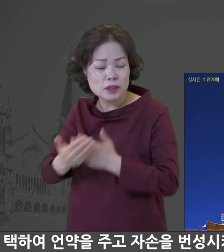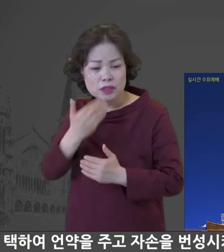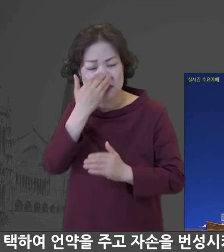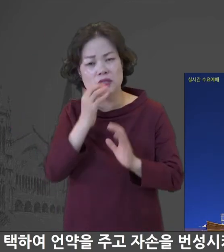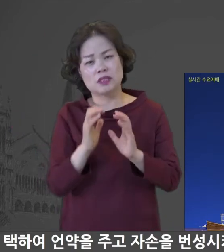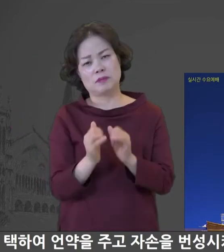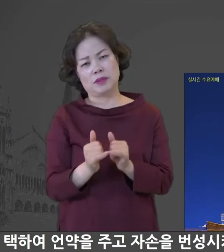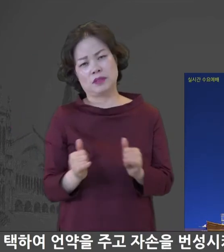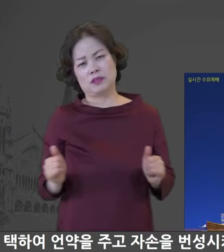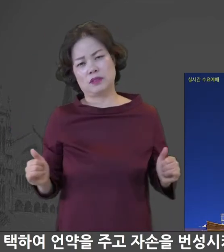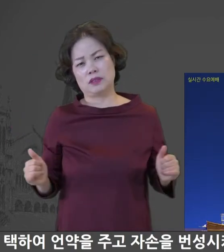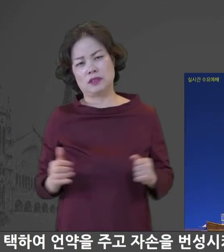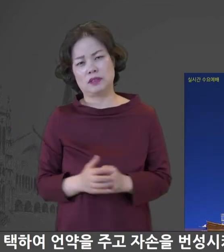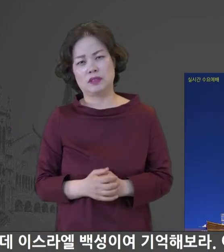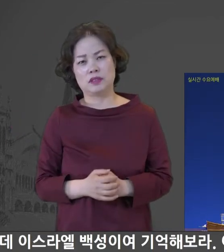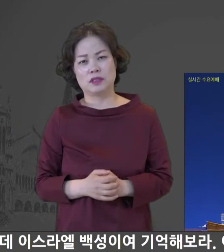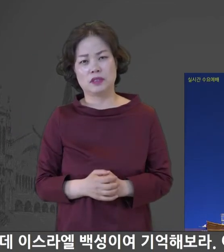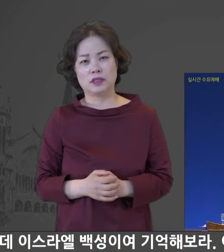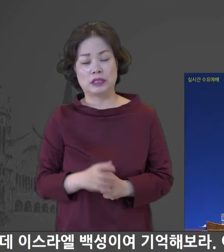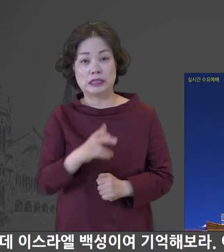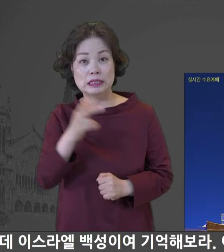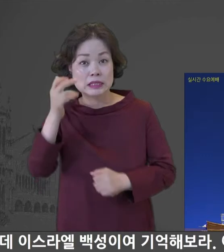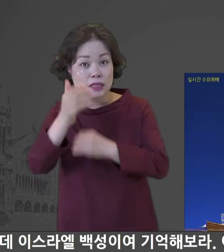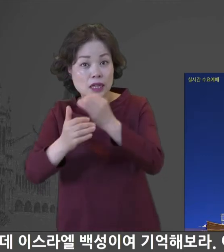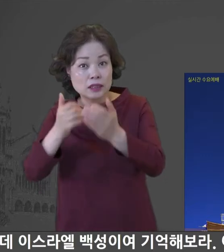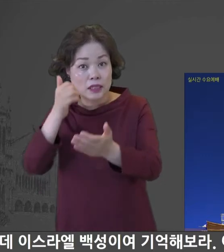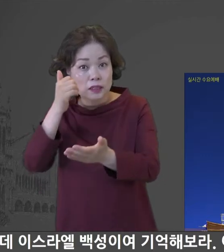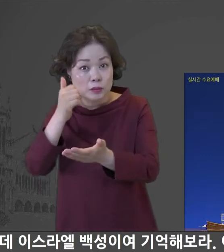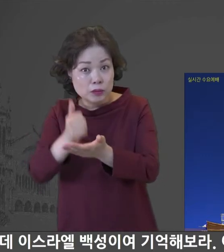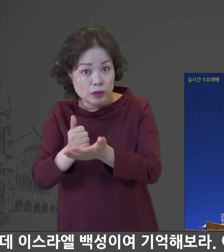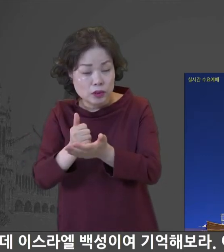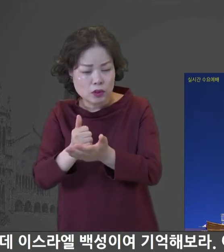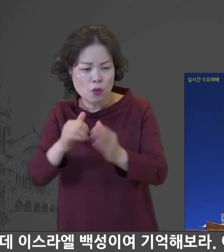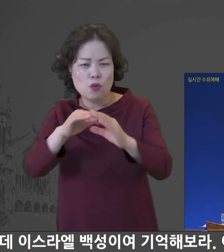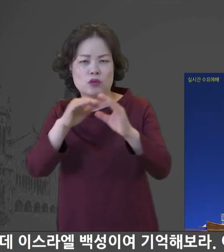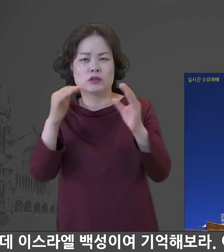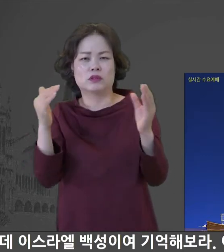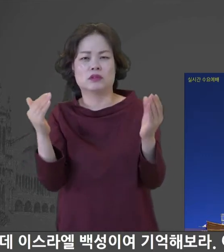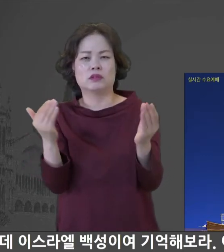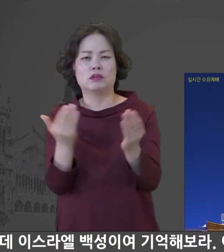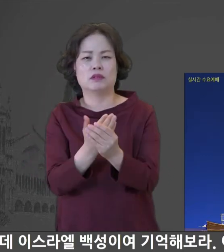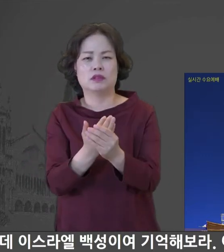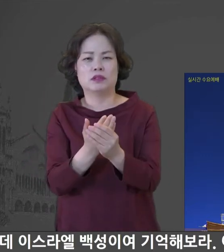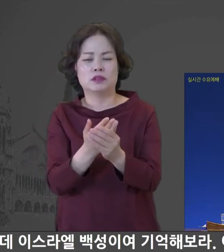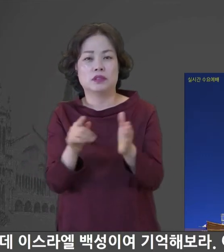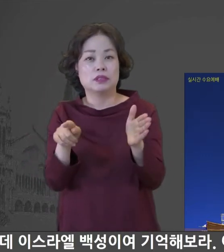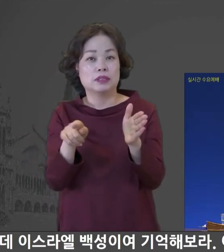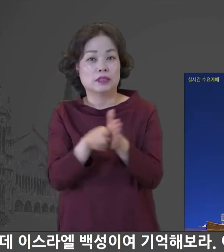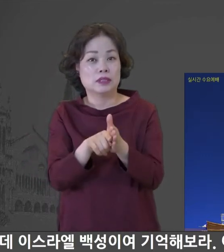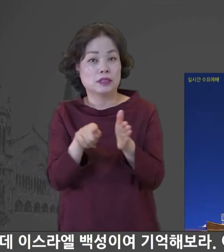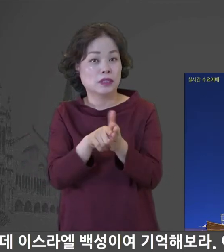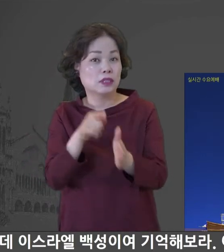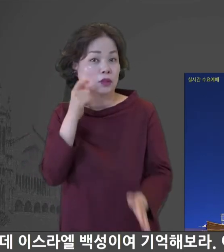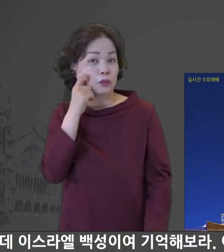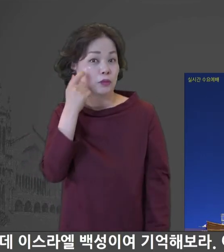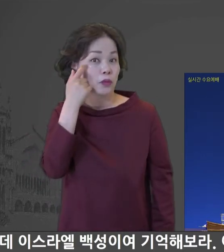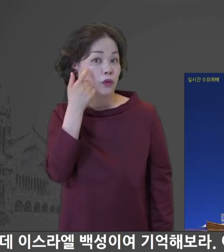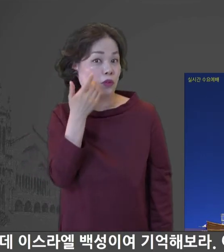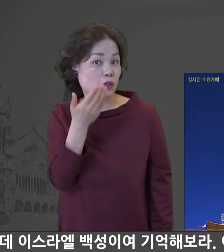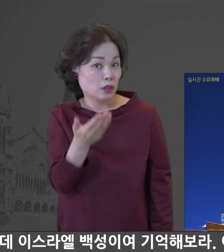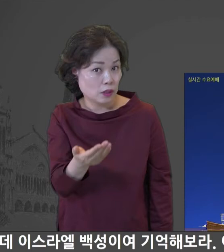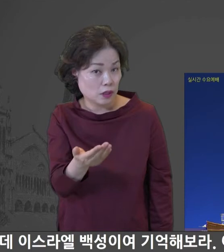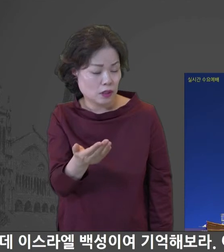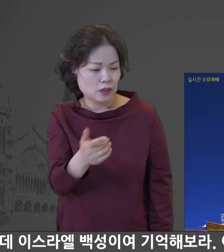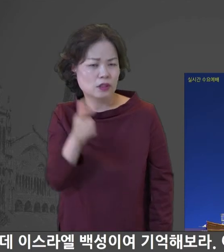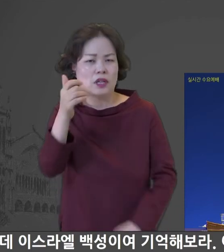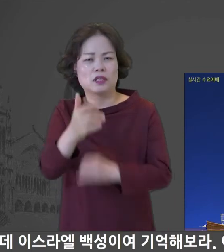백성들이 그 크신 하나님을 온전히 신뢰하나요? 신뢰하지 못하나요? 우리가 잘 아는 것처럼